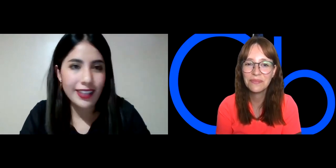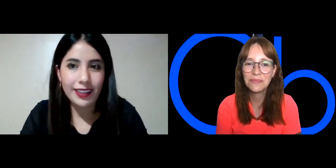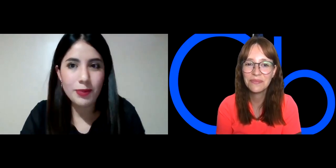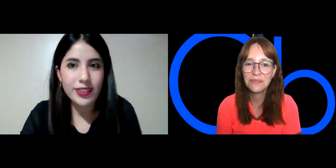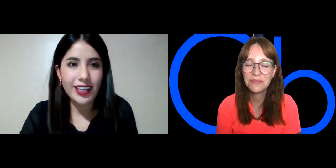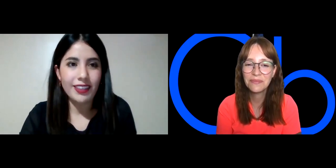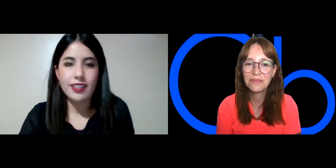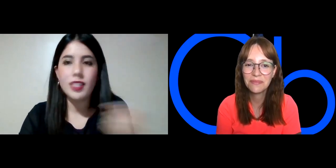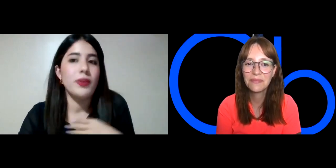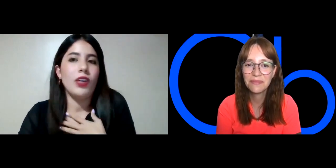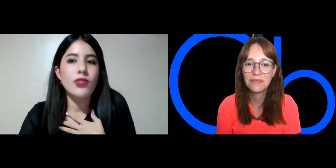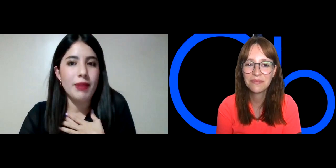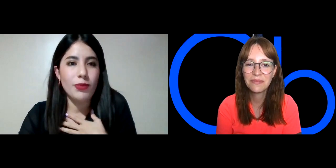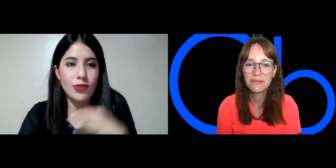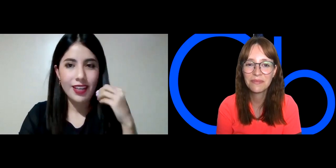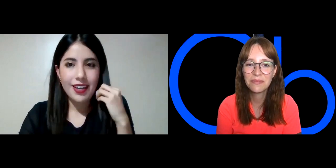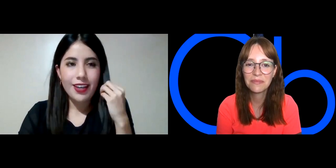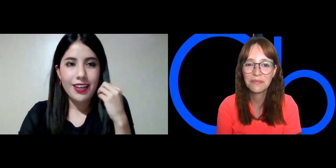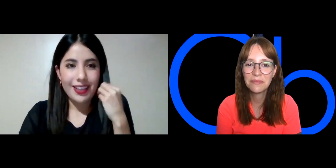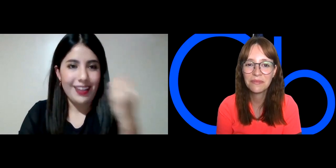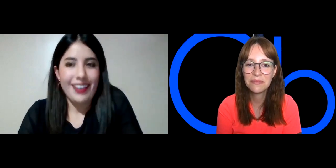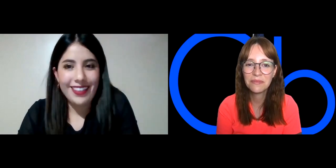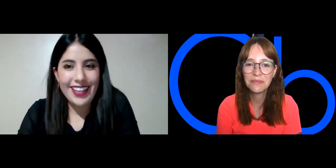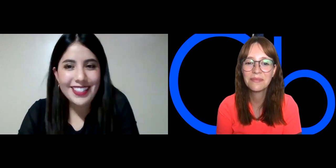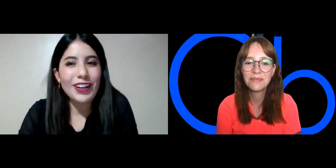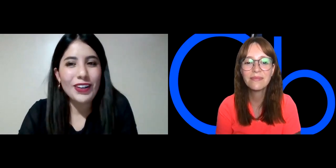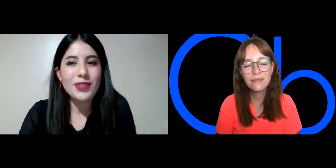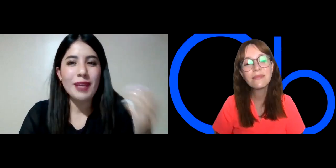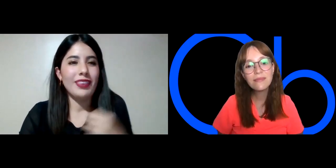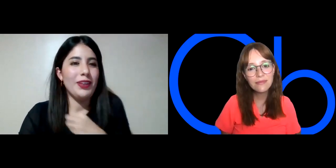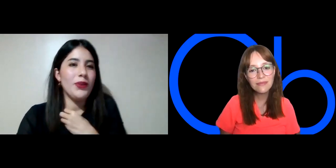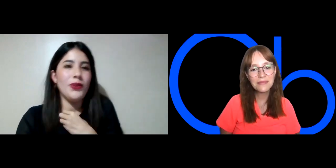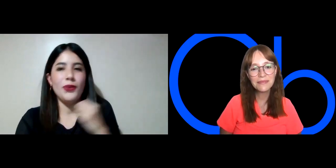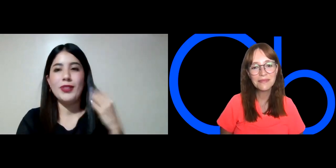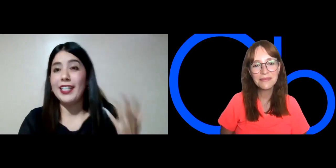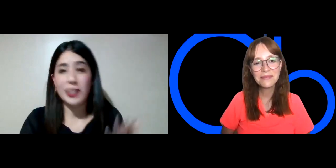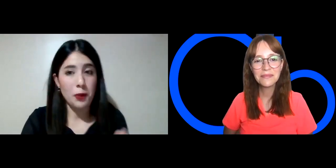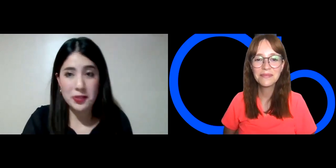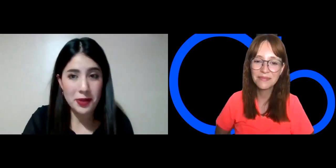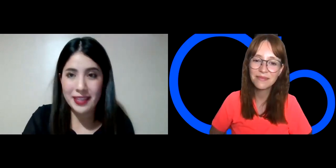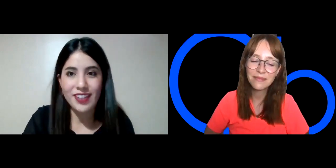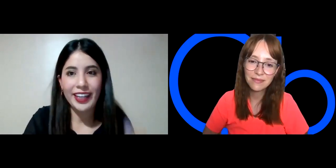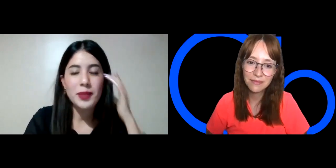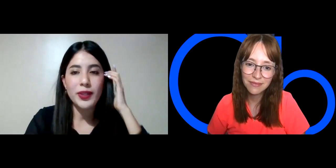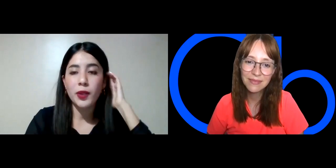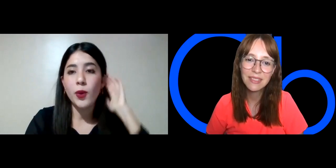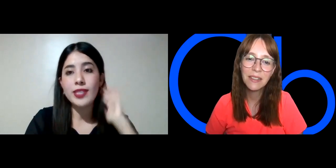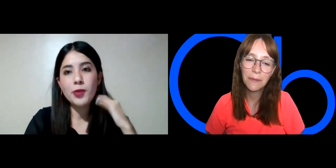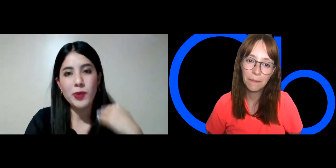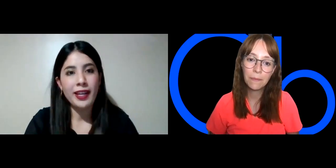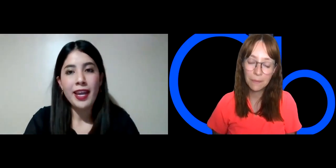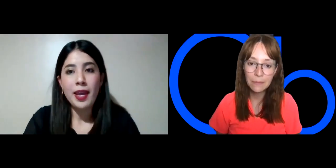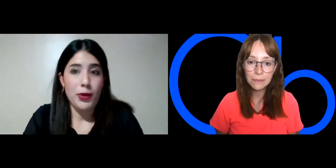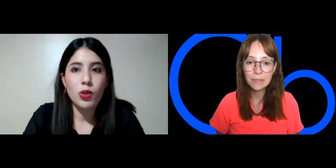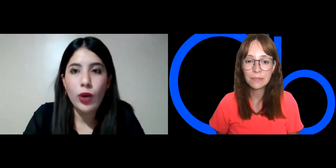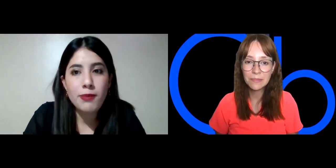no les entendemos qué quieren decir es porque no sabemos eh, decirlo justamente, no, nuestra gesticulación nos anda fallando porque no lo hacemos